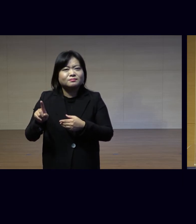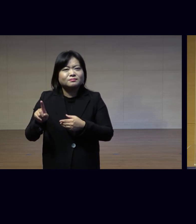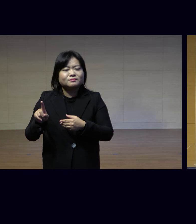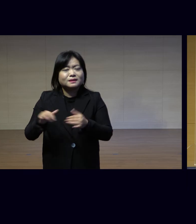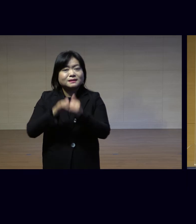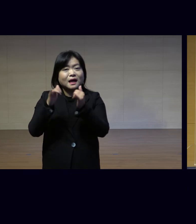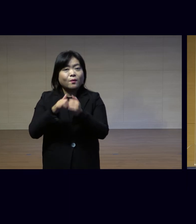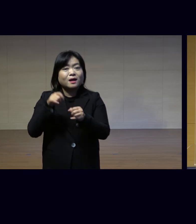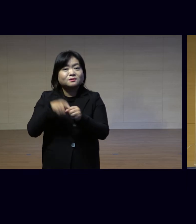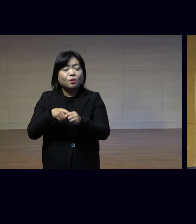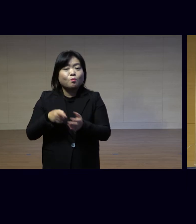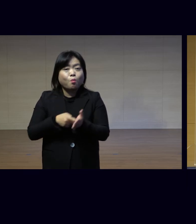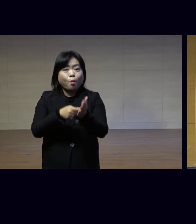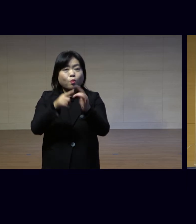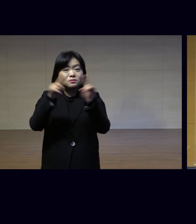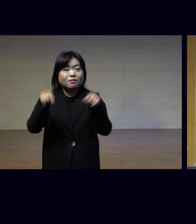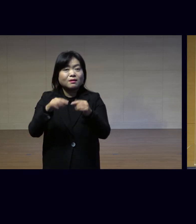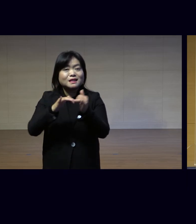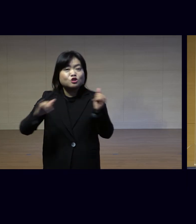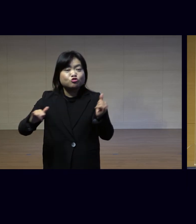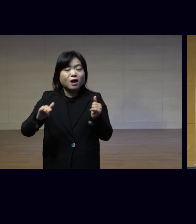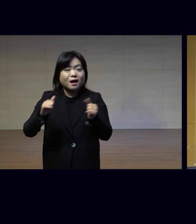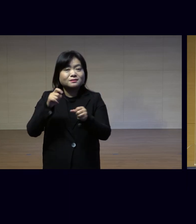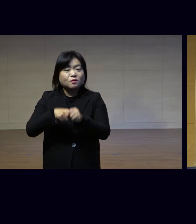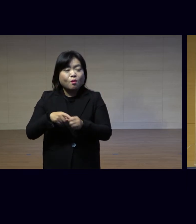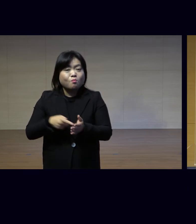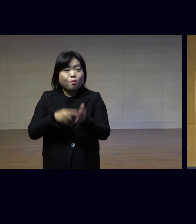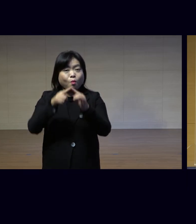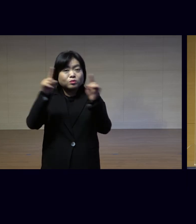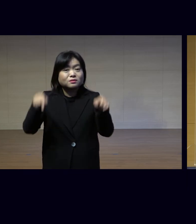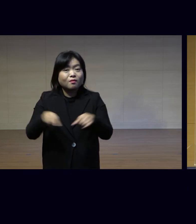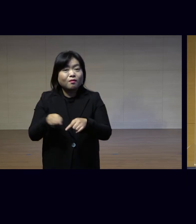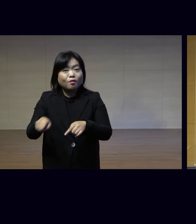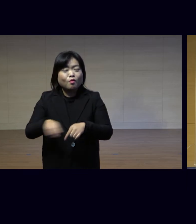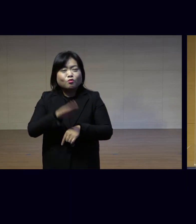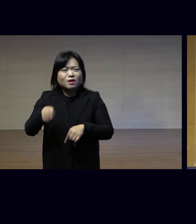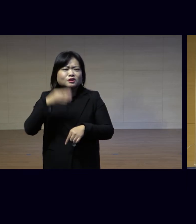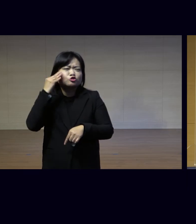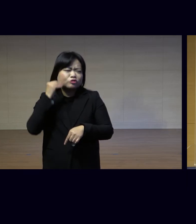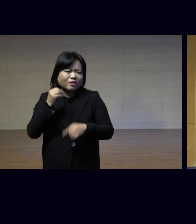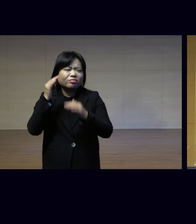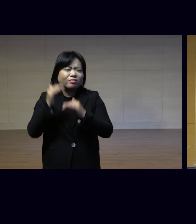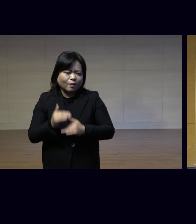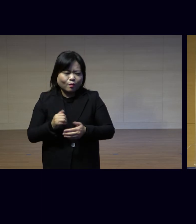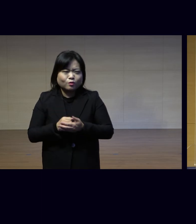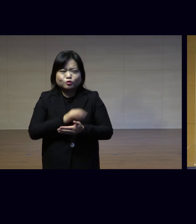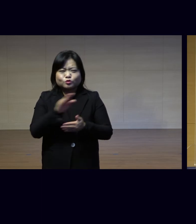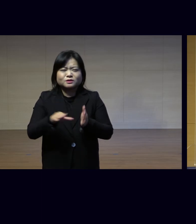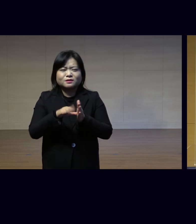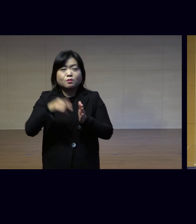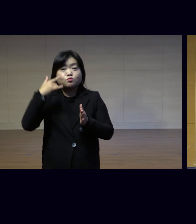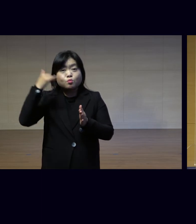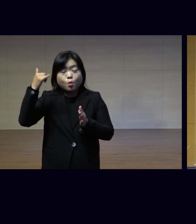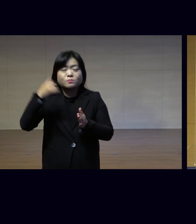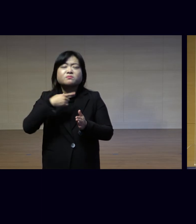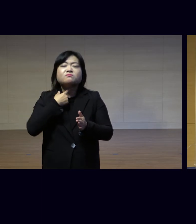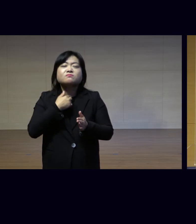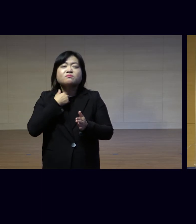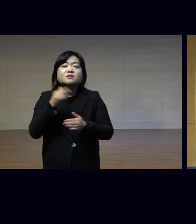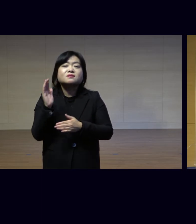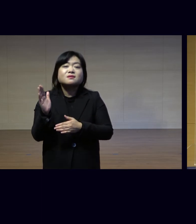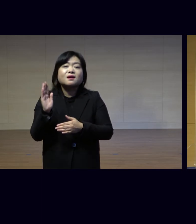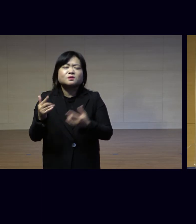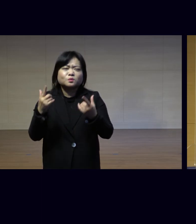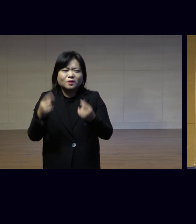사회학적 보고서, 인류학적 보고서 우리는 너무 익숙한 내용들이에요. 왜냐하면 우리 시대에 부모님들이 겪었던 얘기를